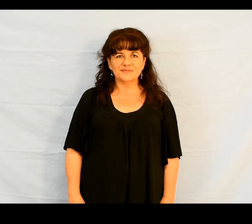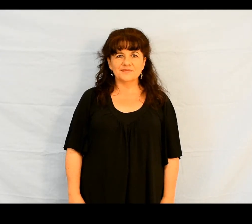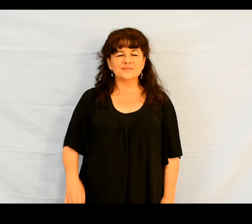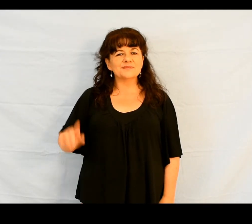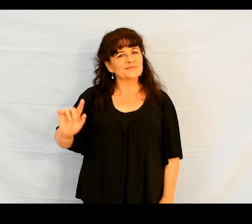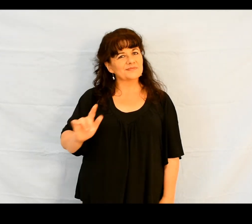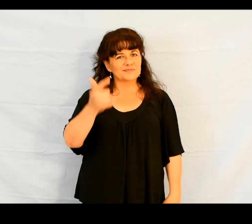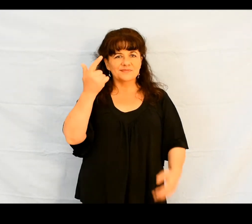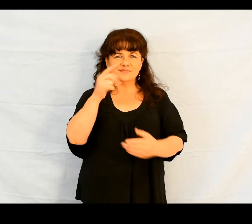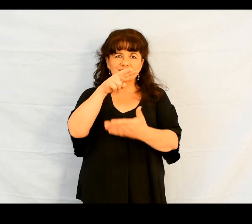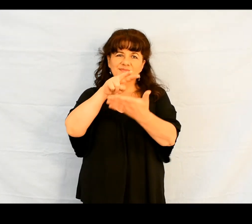Deuxième lecture.